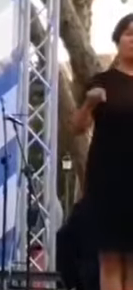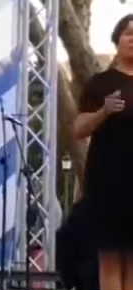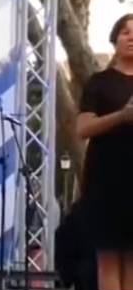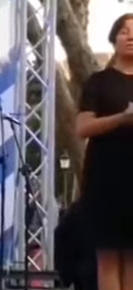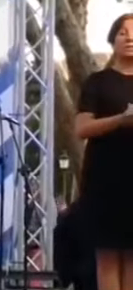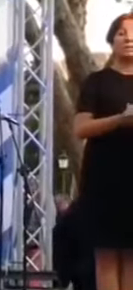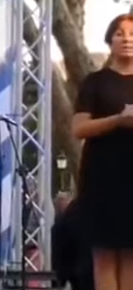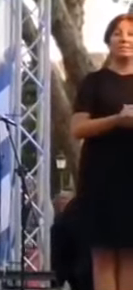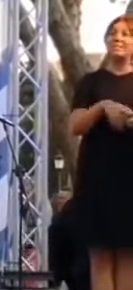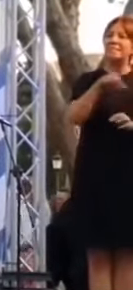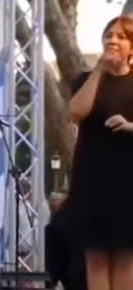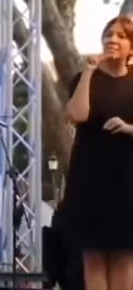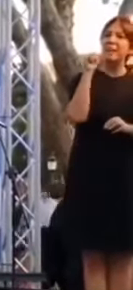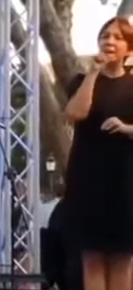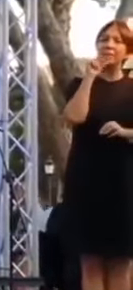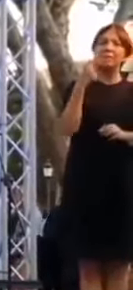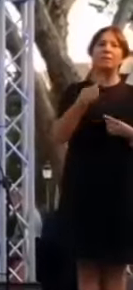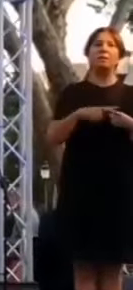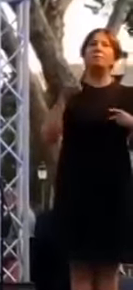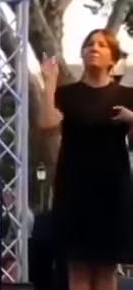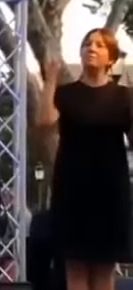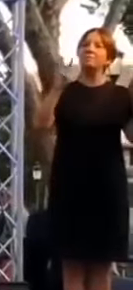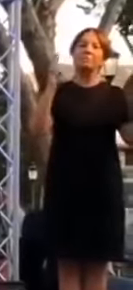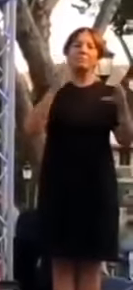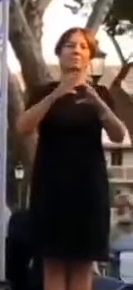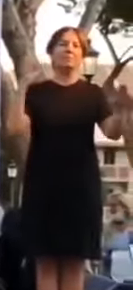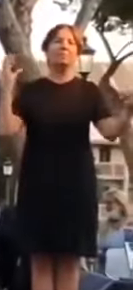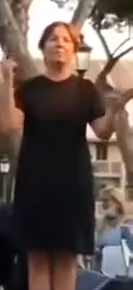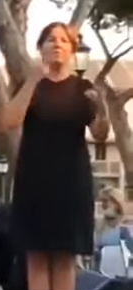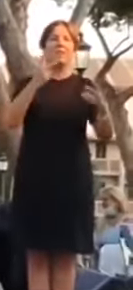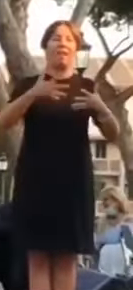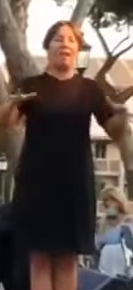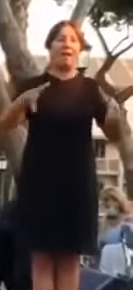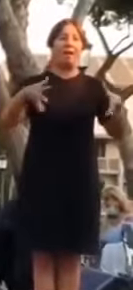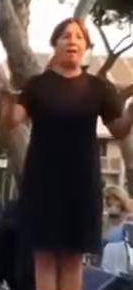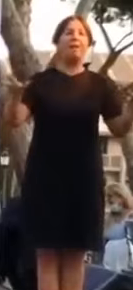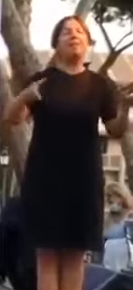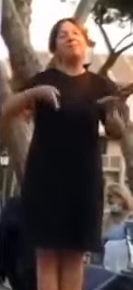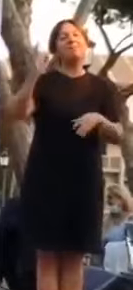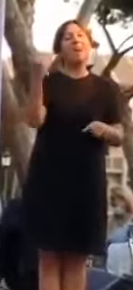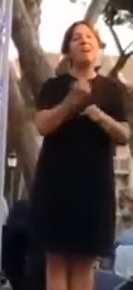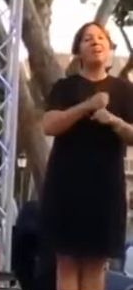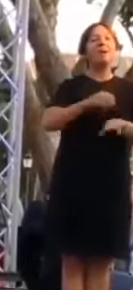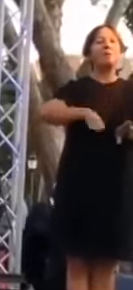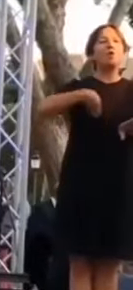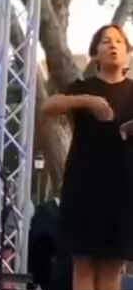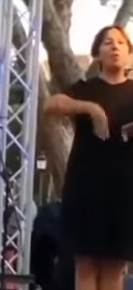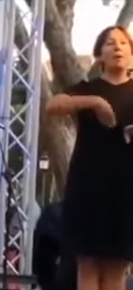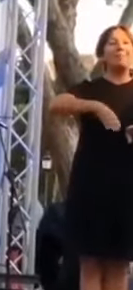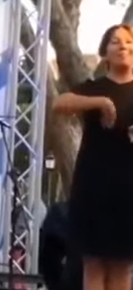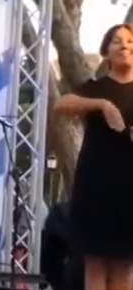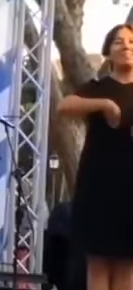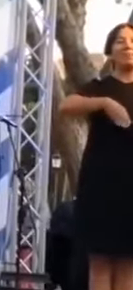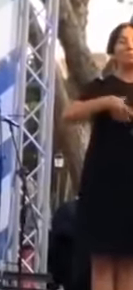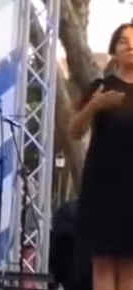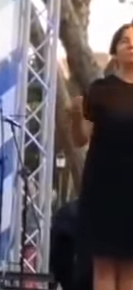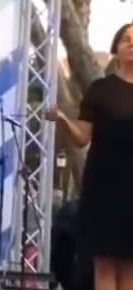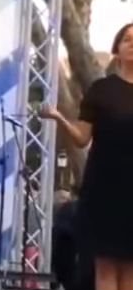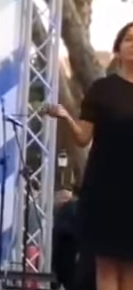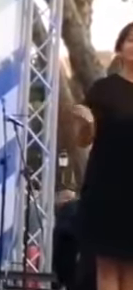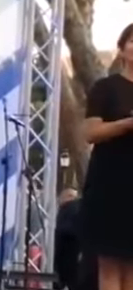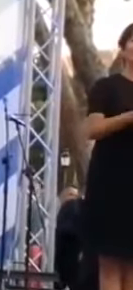Dice il bonus monopattino serve per decongestionare i mezzi pubblici, così la gente va a lavorare col monopattino. È